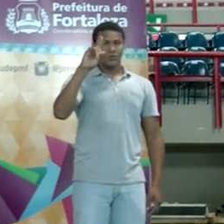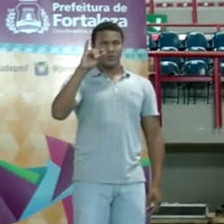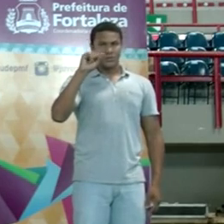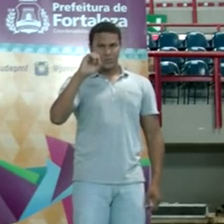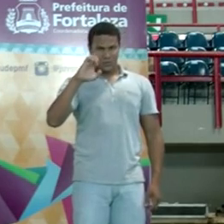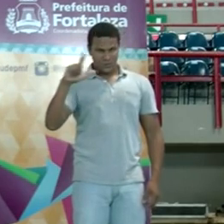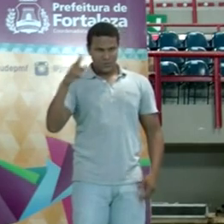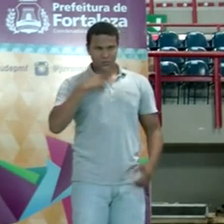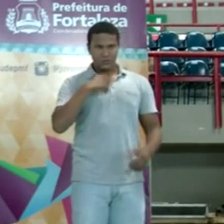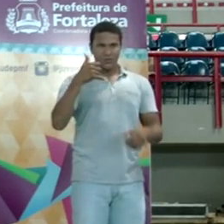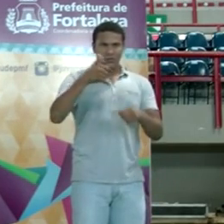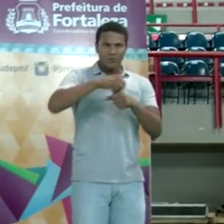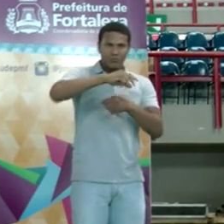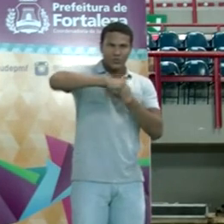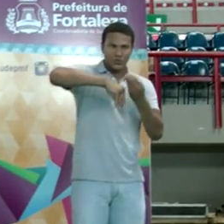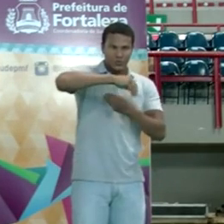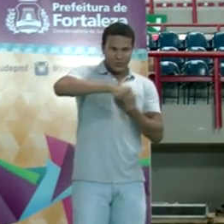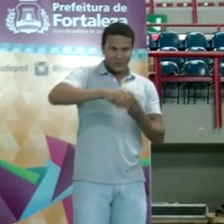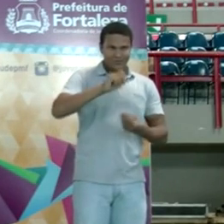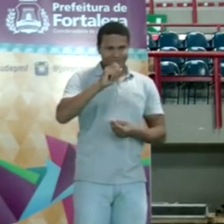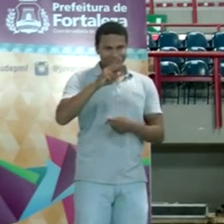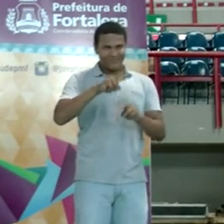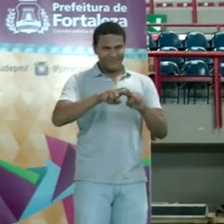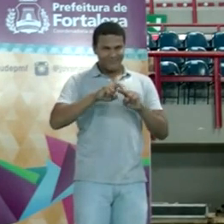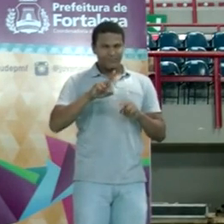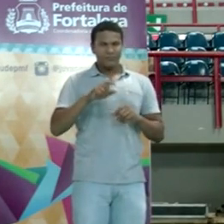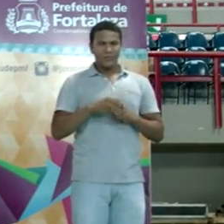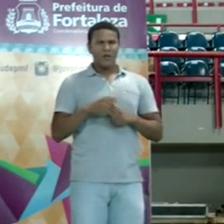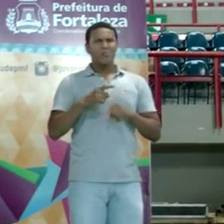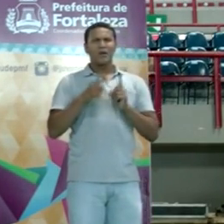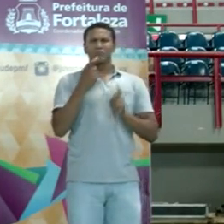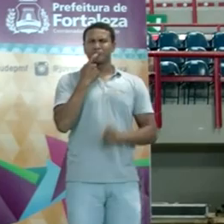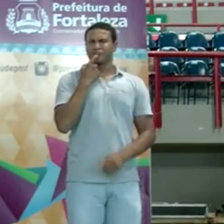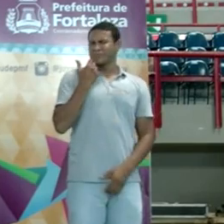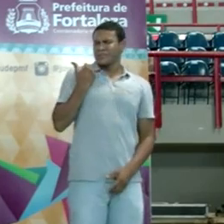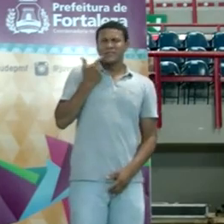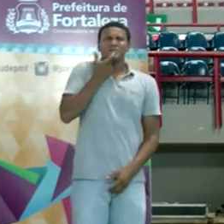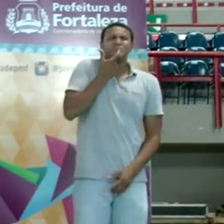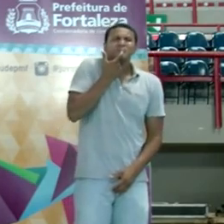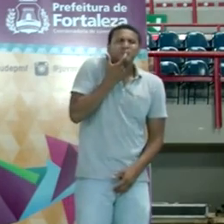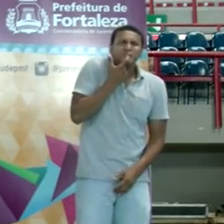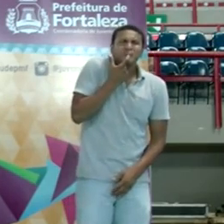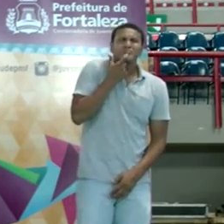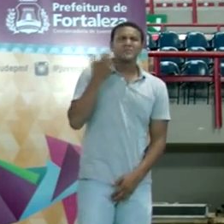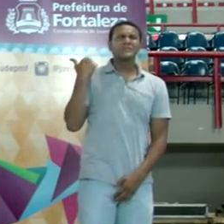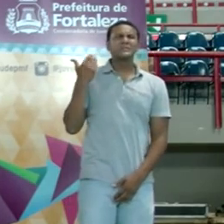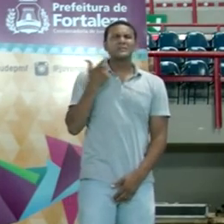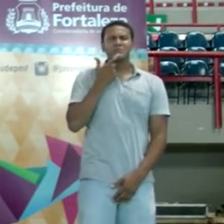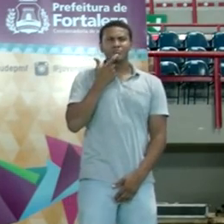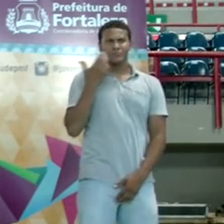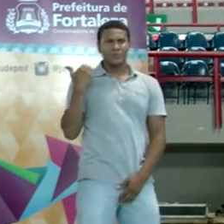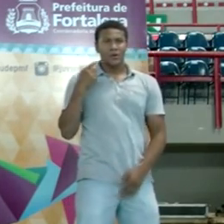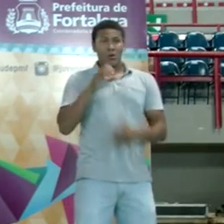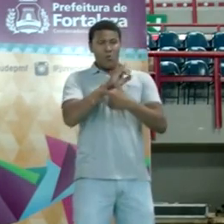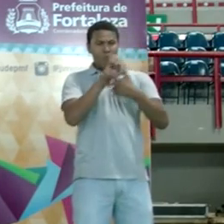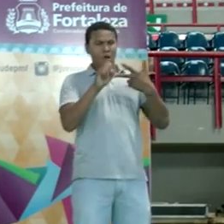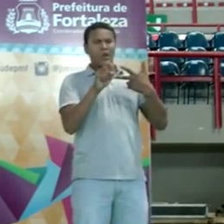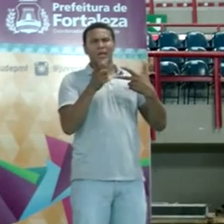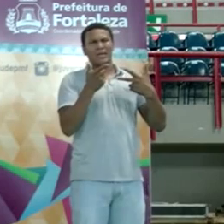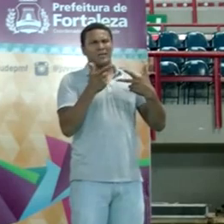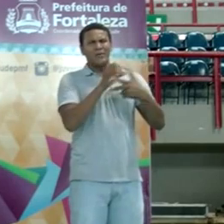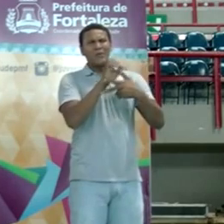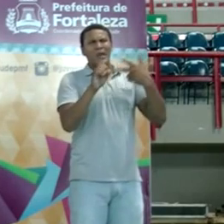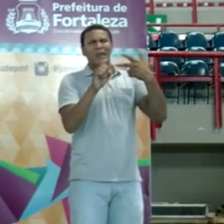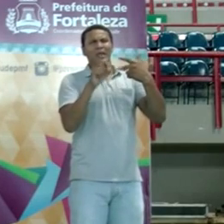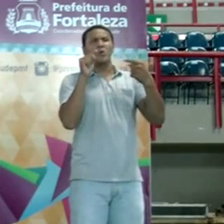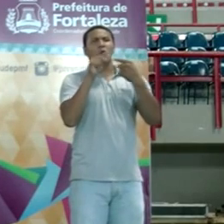7%. Mas eu vou ser bem sincero, faz muito pouco tempo a ideia. Então o Enem não gosta muito de coisas muito atuais, então tu